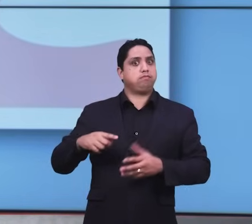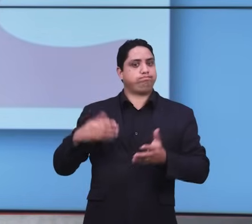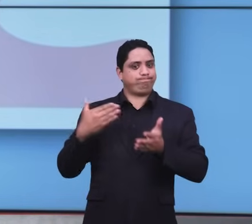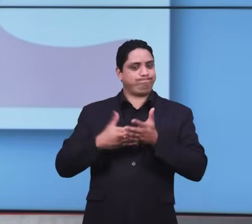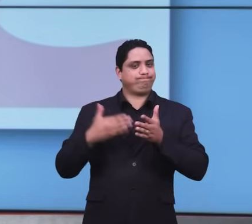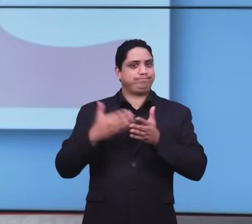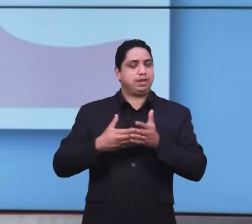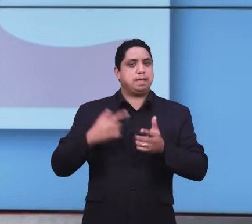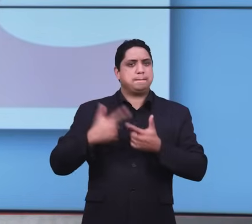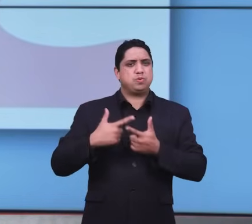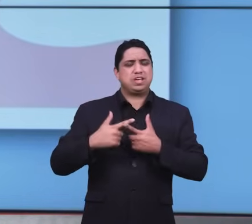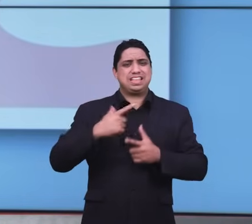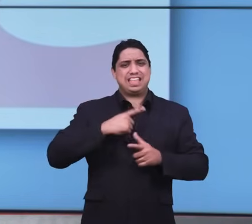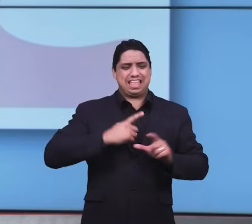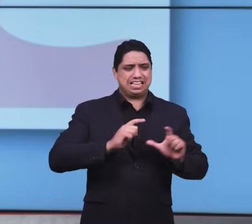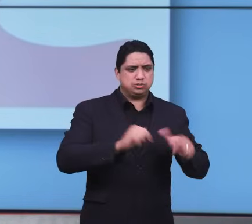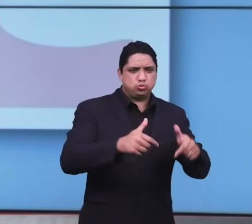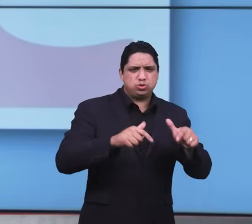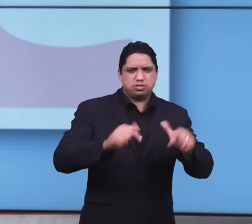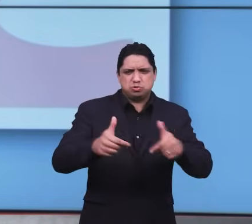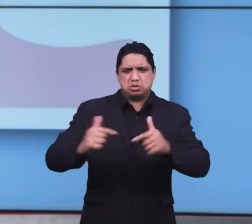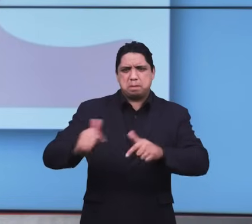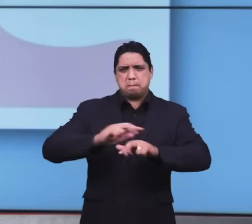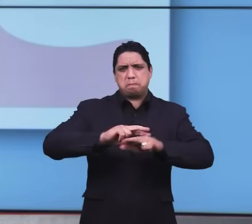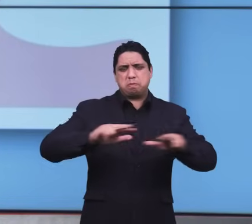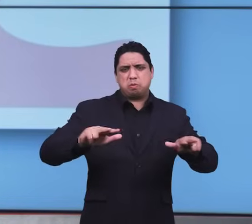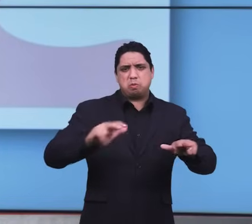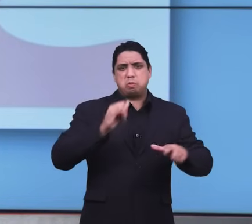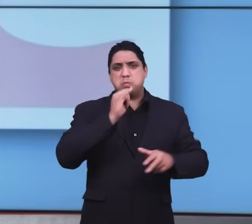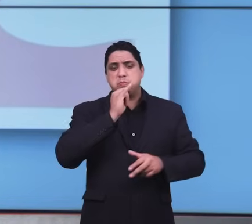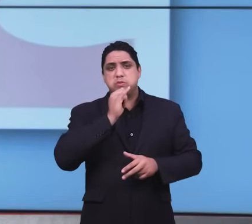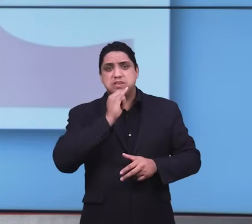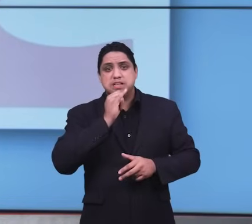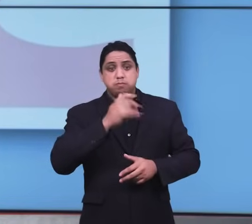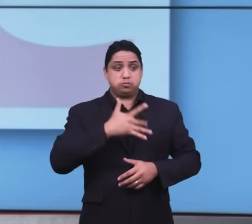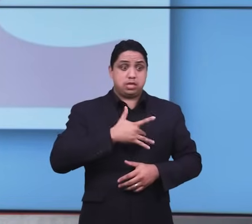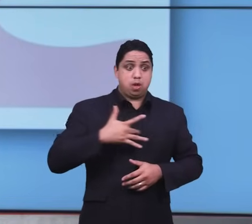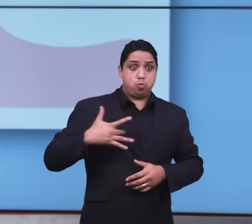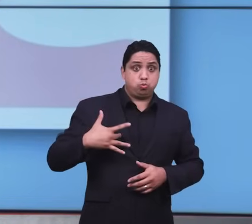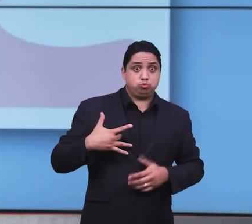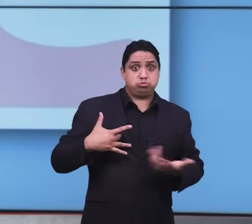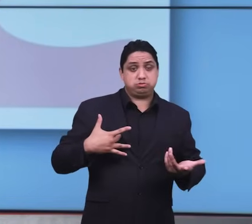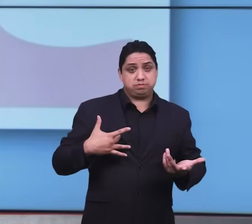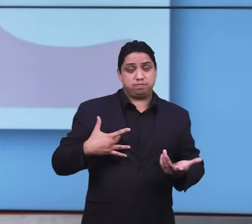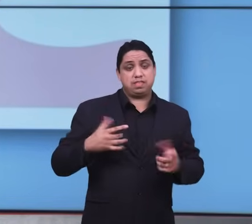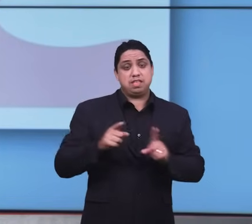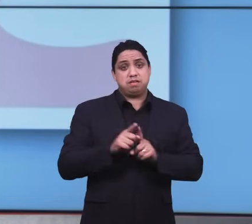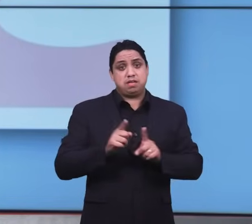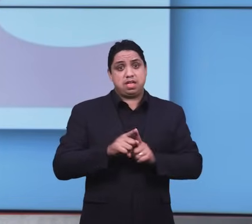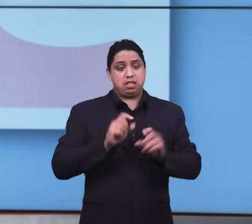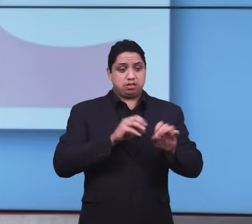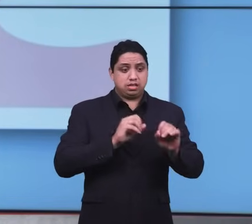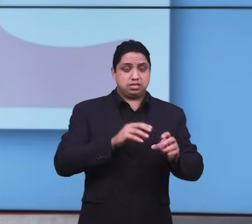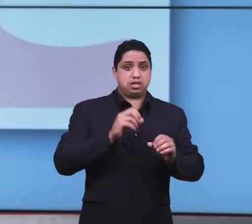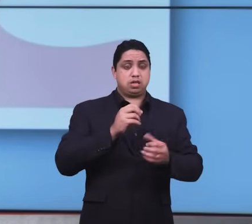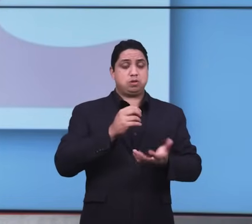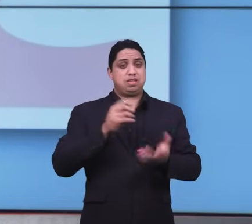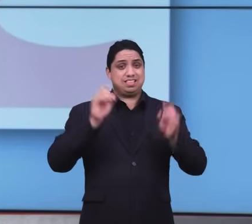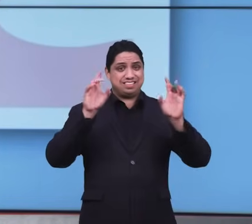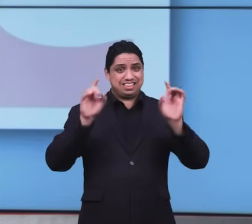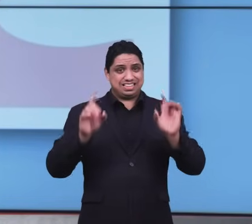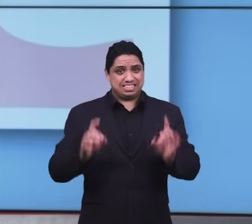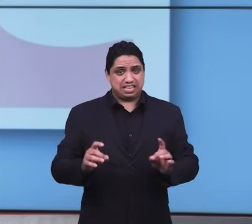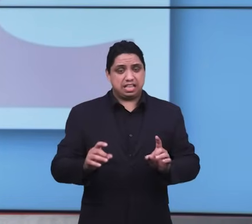pois abrange muitas ações, como o acesso ao serviço de saúde, a educação especial, o suporte